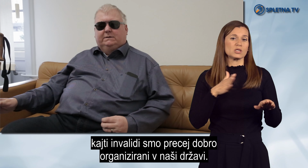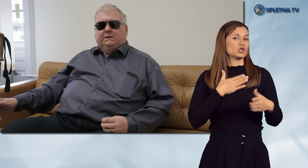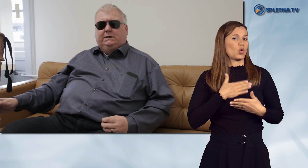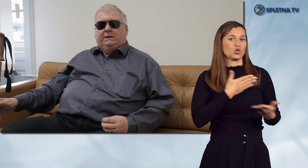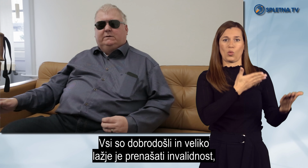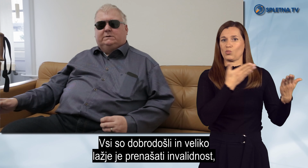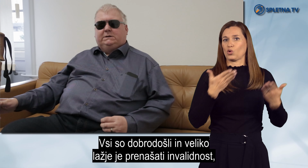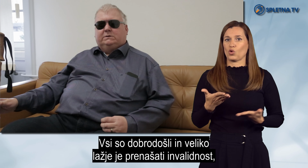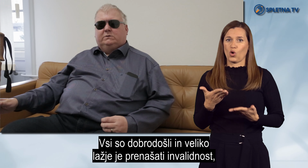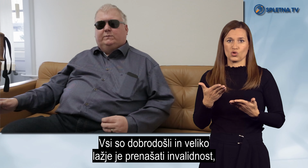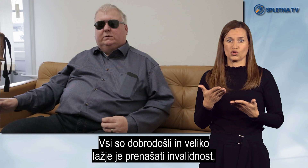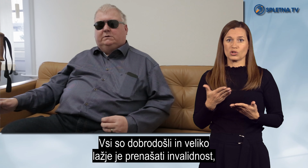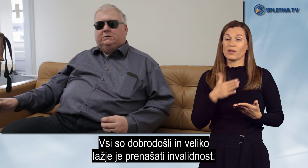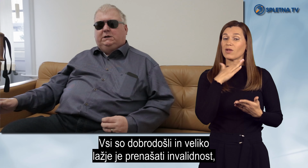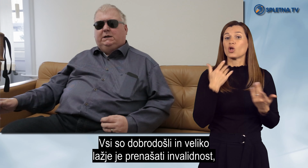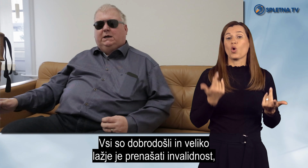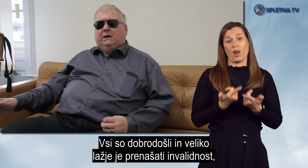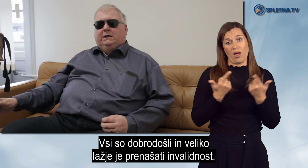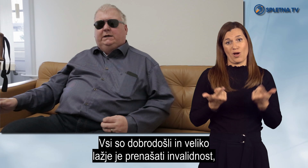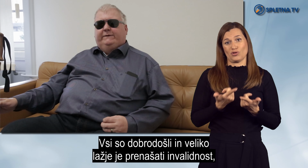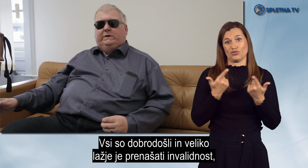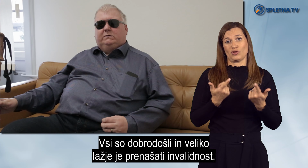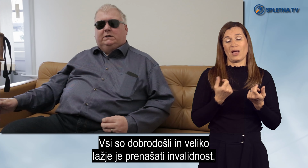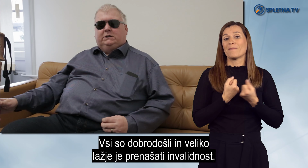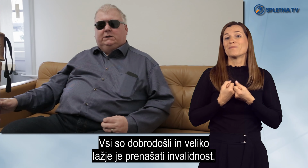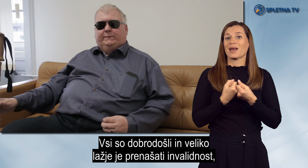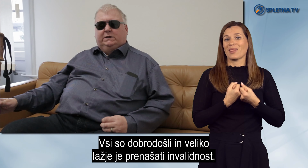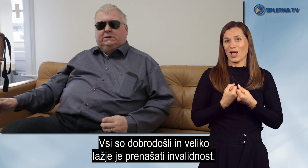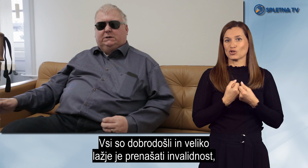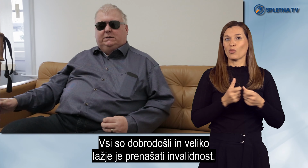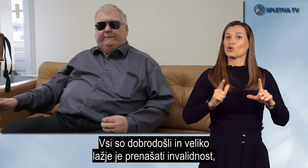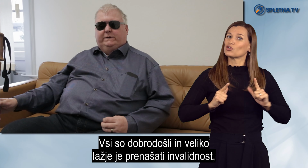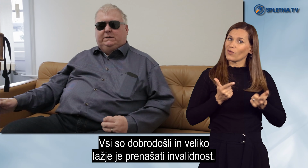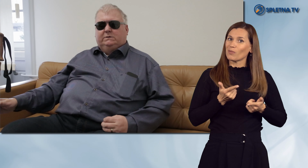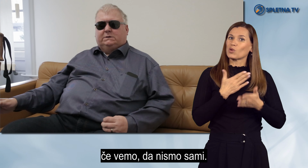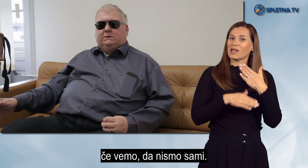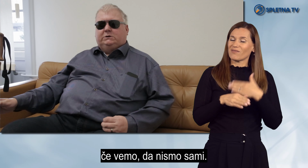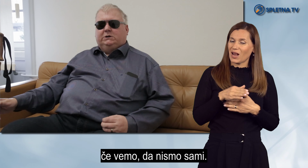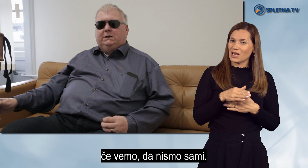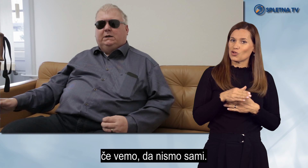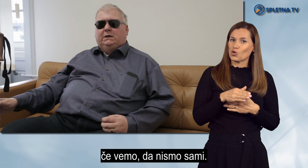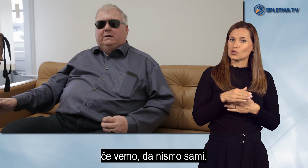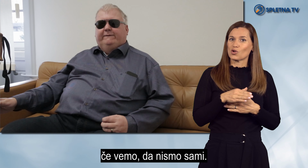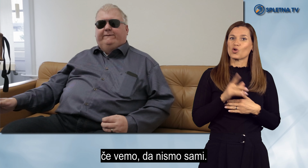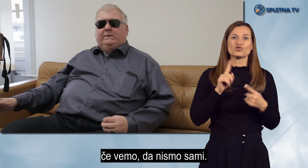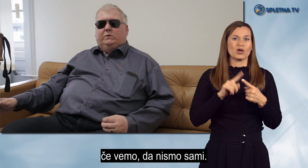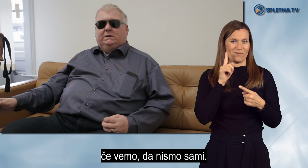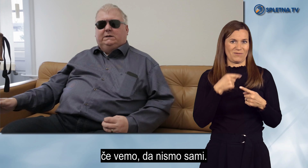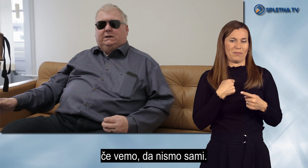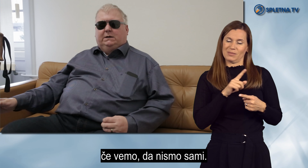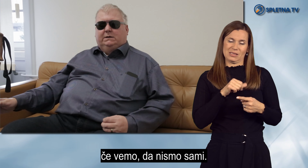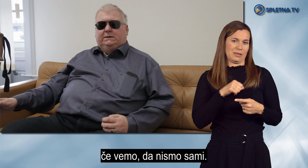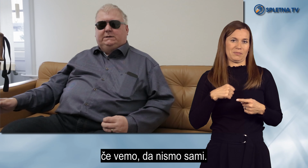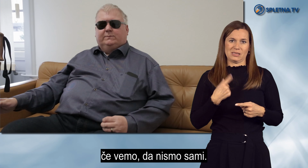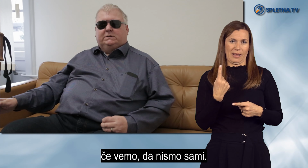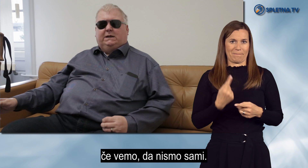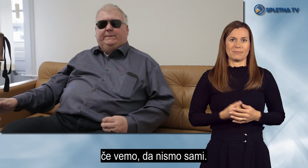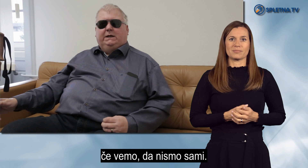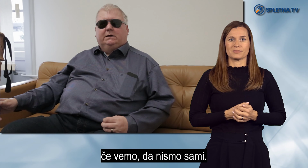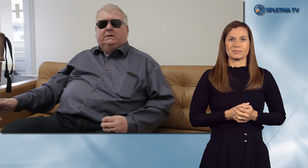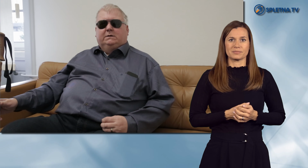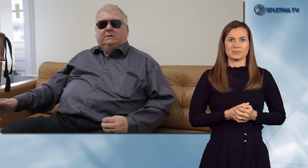državi. In vsi so dobrodošli in veliko lažje je prenašati invalidnost, če vemo, da